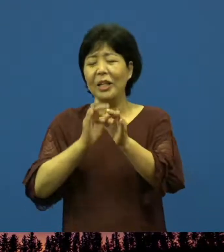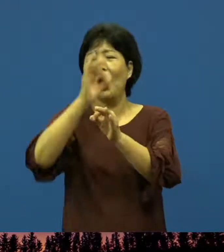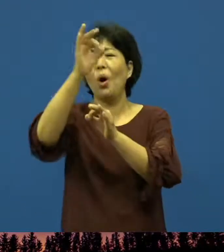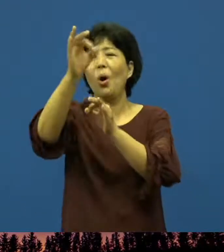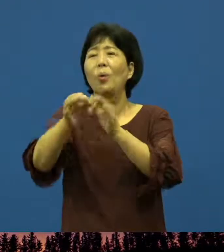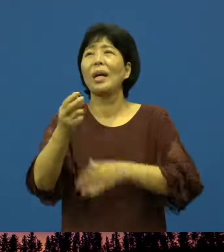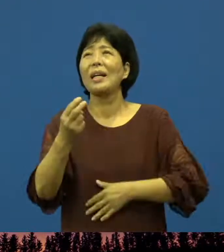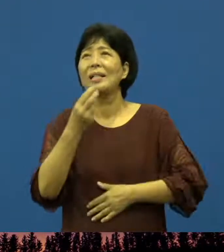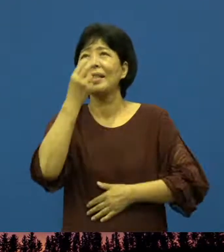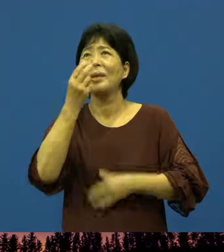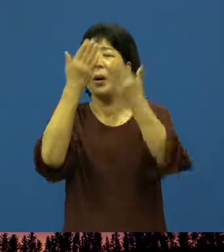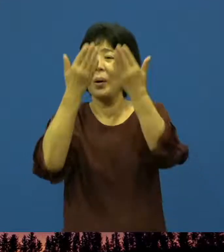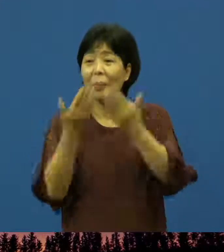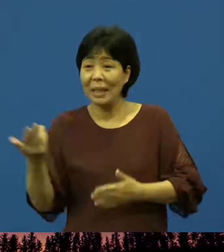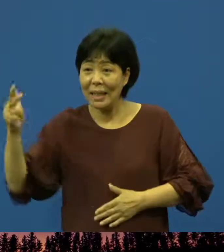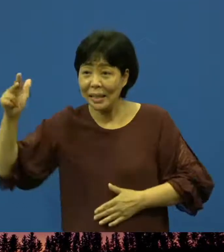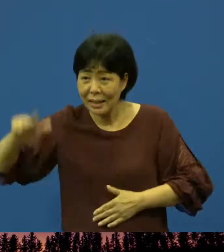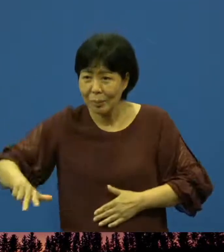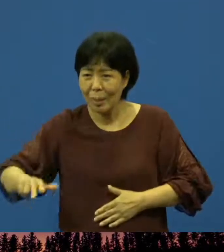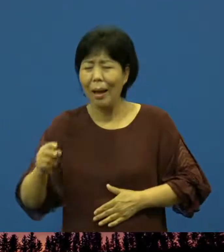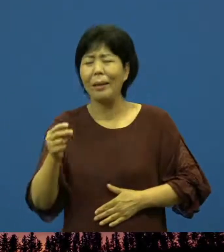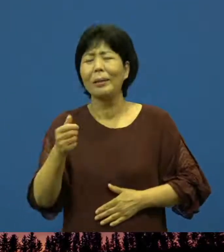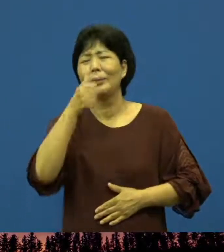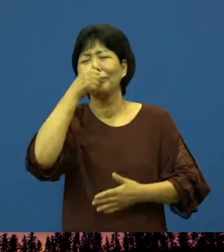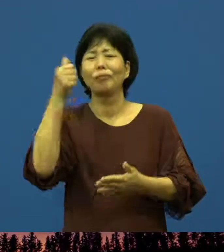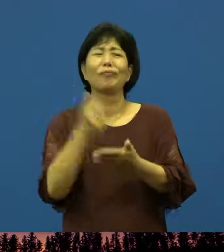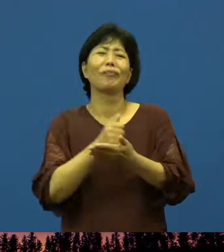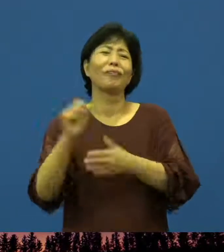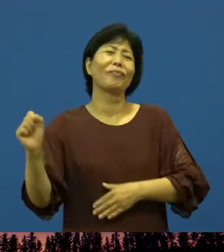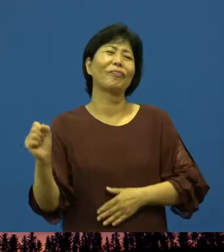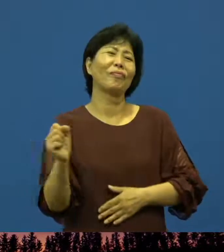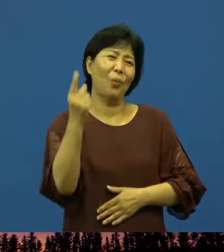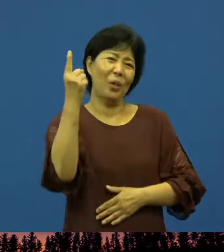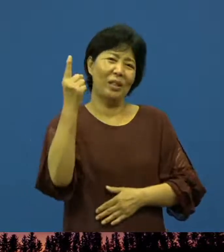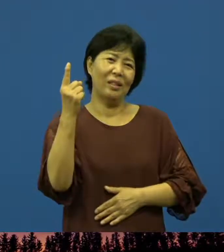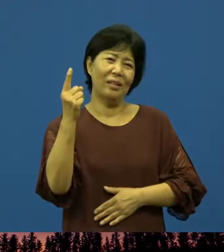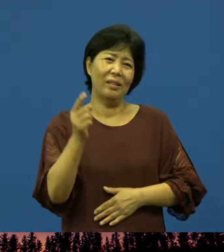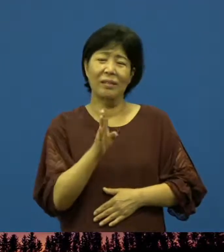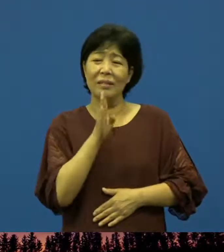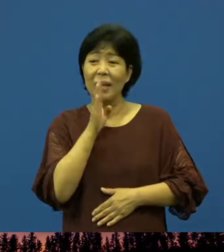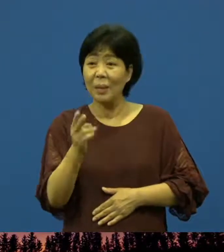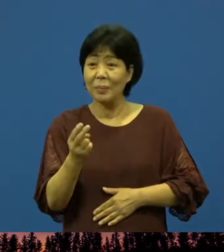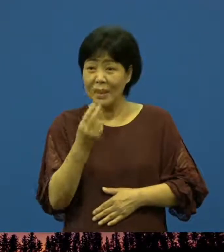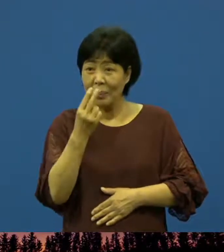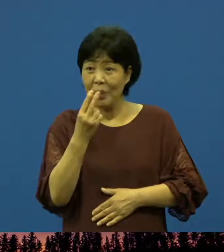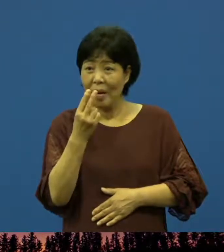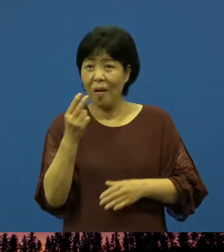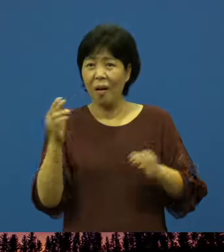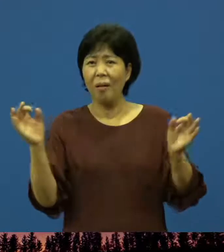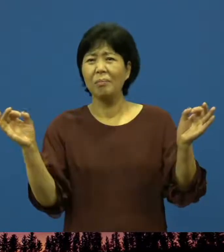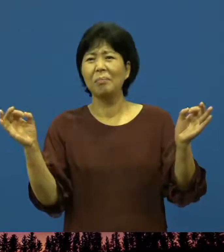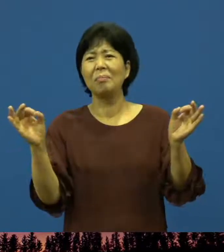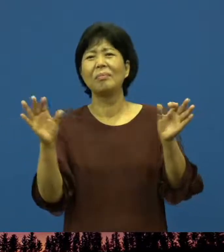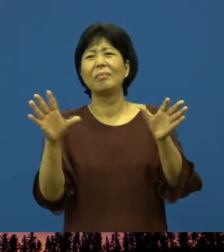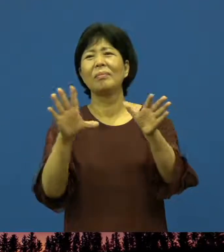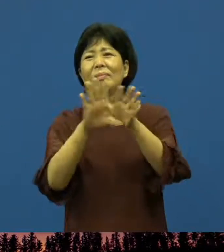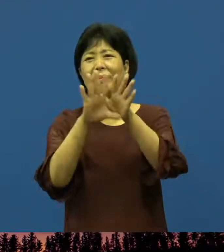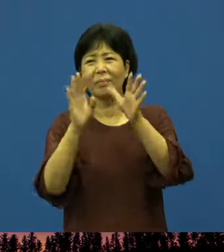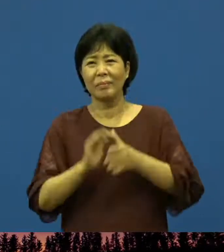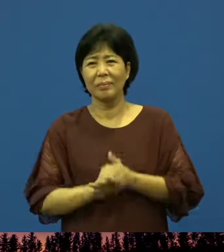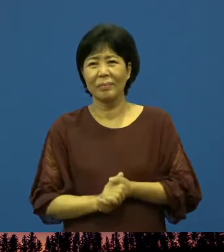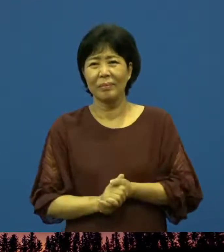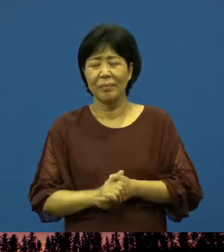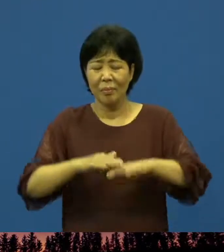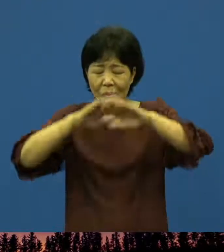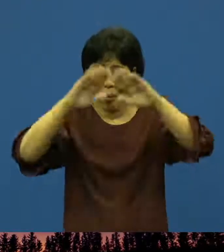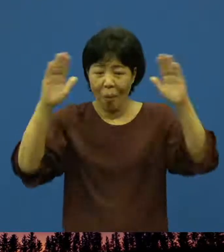그러나 죄로 인하여 저주가 찾아오고 참 생명이 다 사라져버린 것이죠. 그래서 모든 생명은